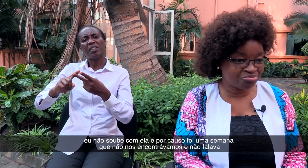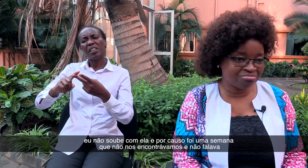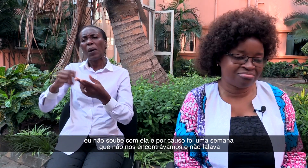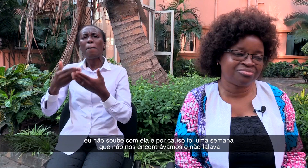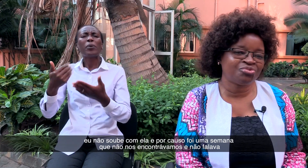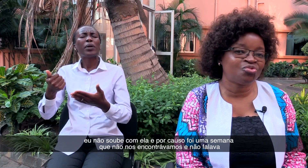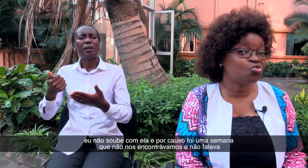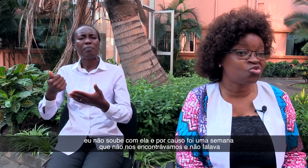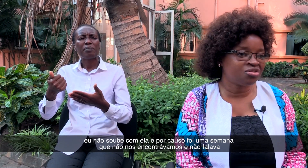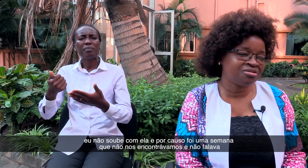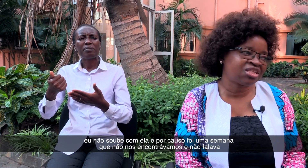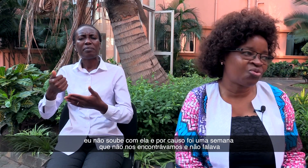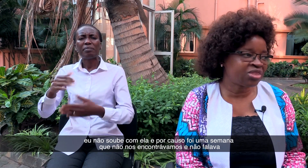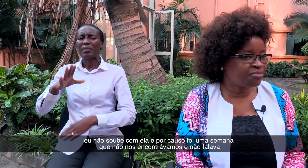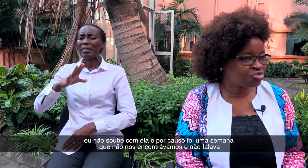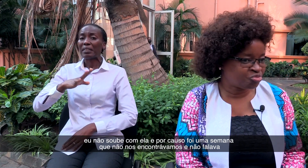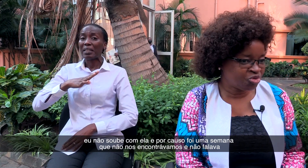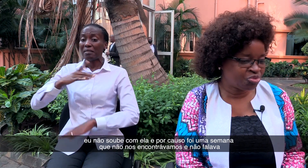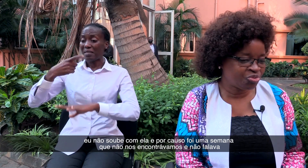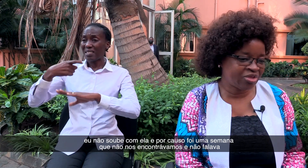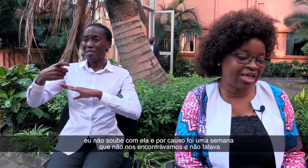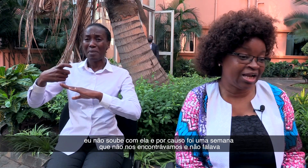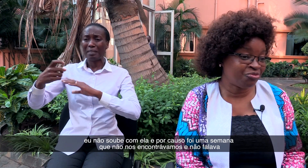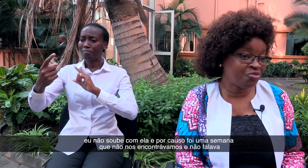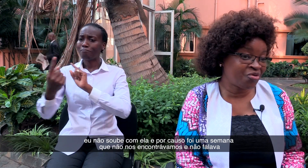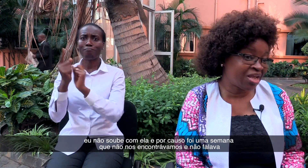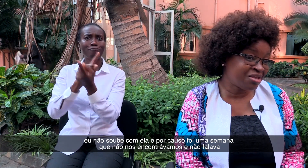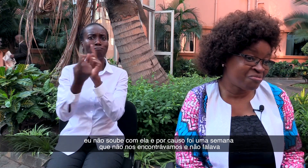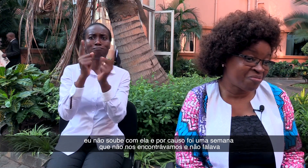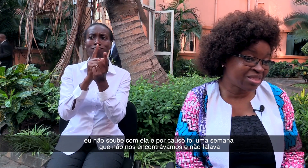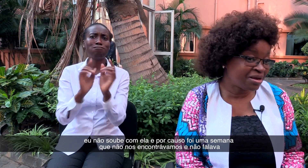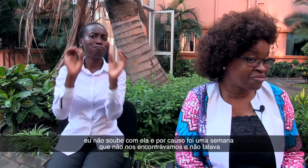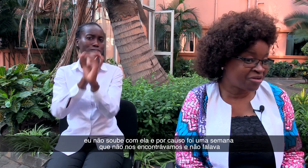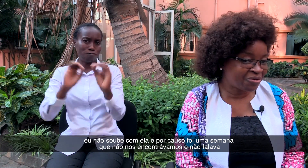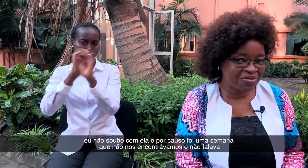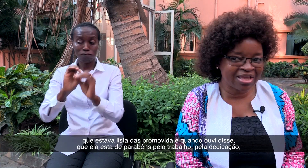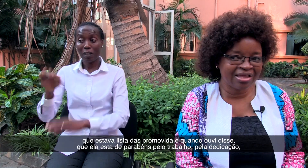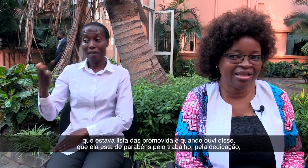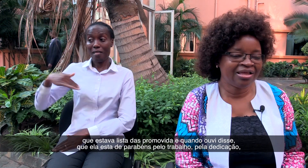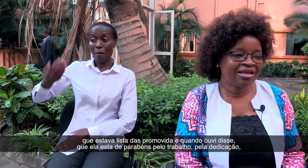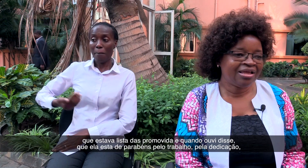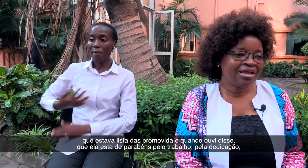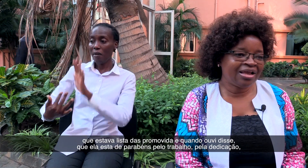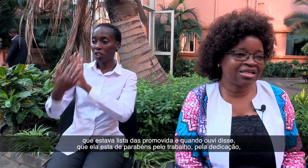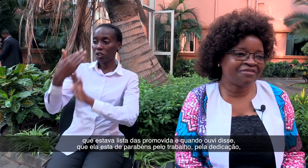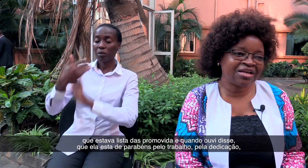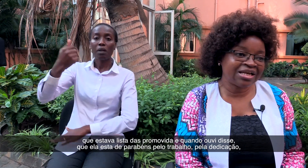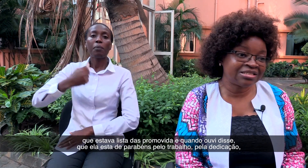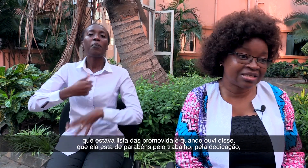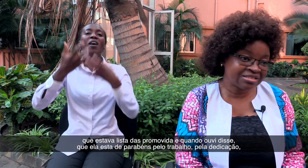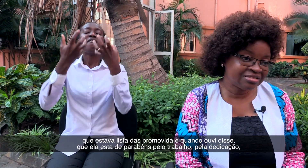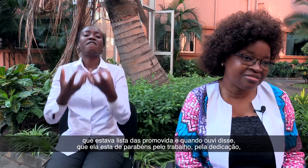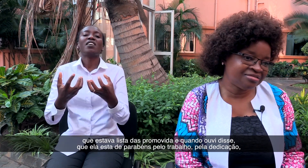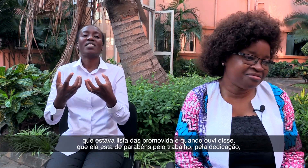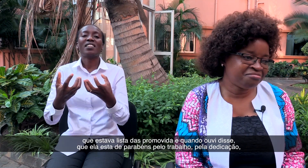nós não desencontramos muito e ela em nenhum momento ela me falou que ela estava na